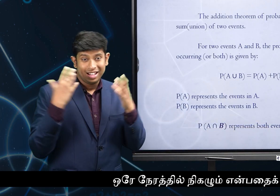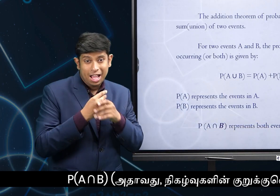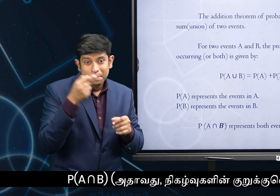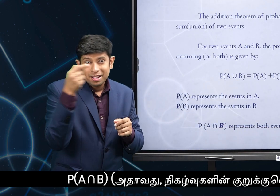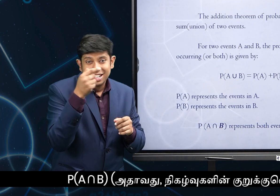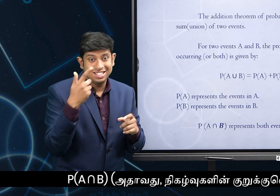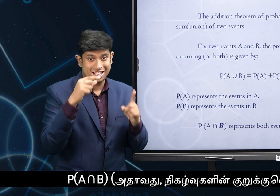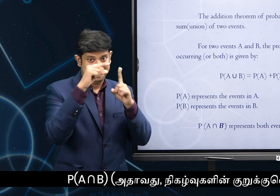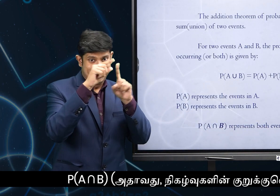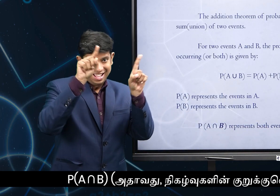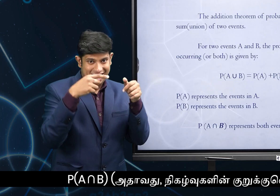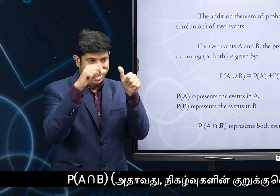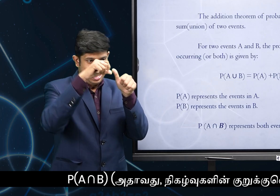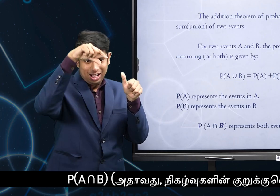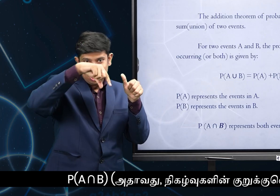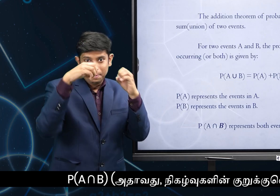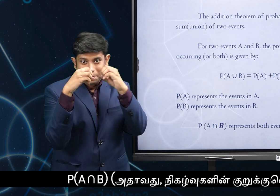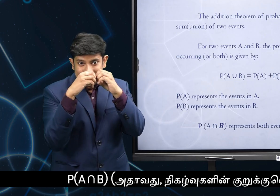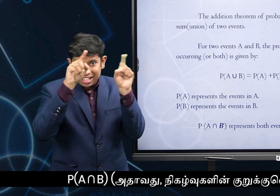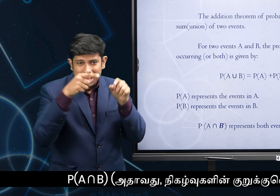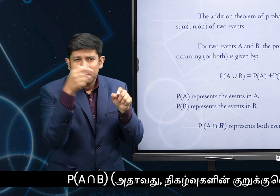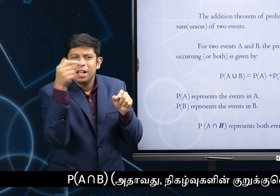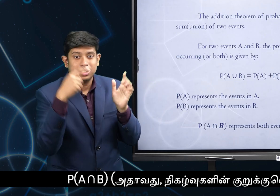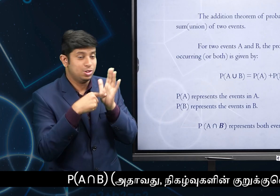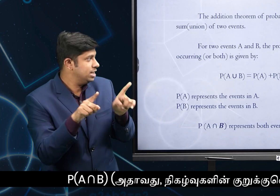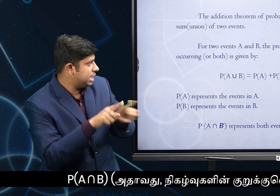A மற்றும் B ஆகிய இரண்டு நிகழ்வுகளையும் குறிக்கிறது.